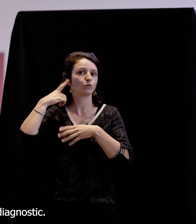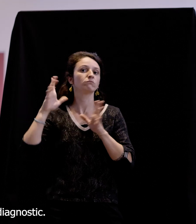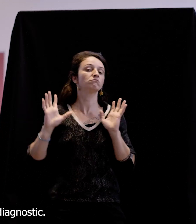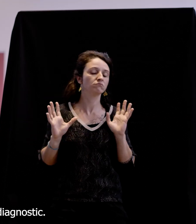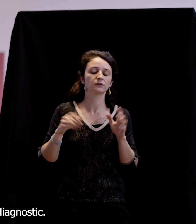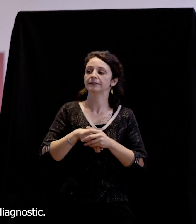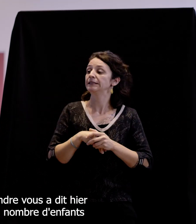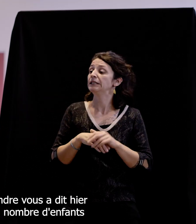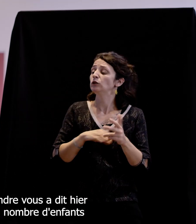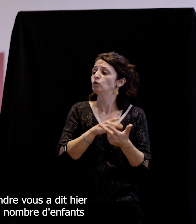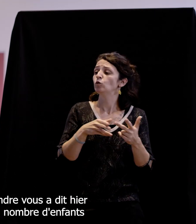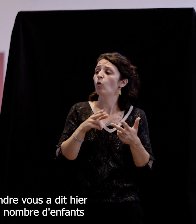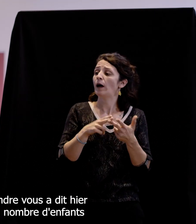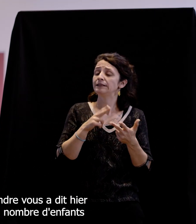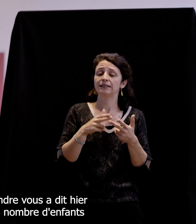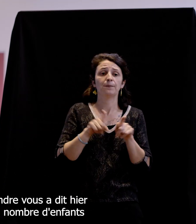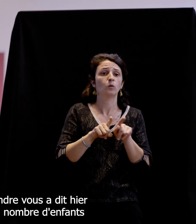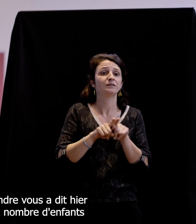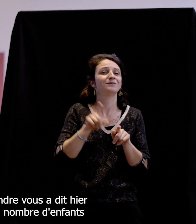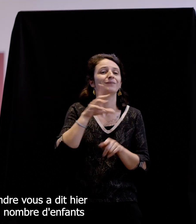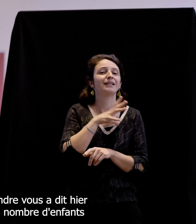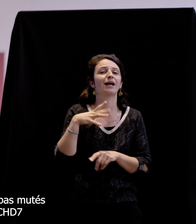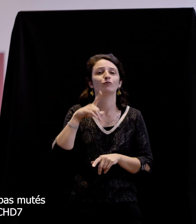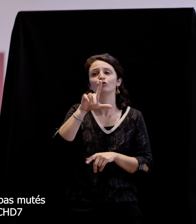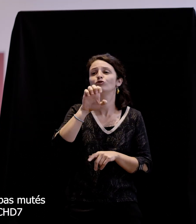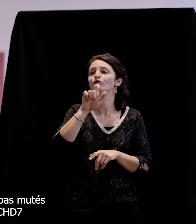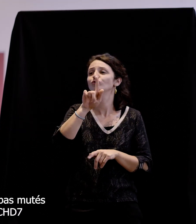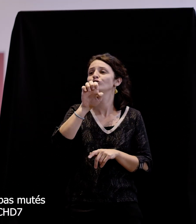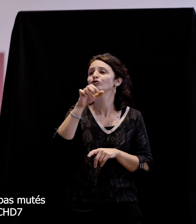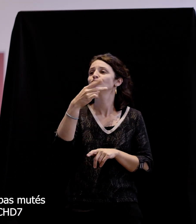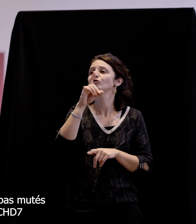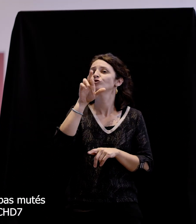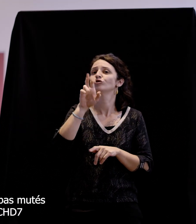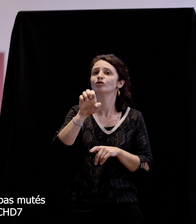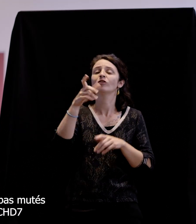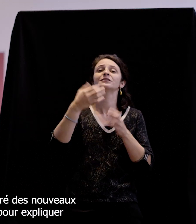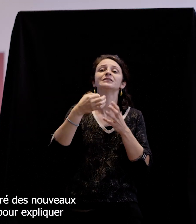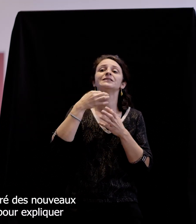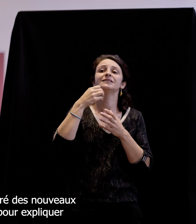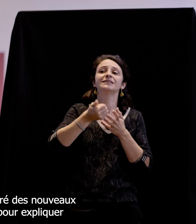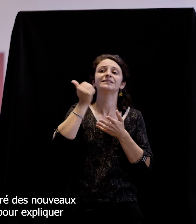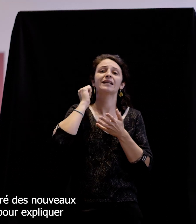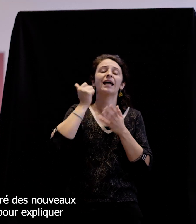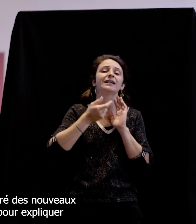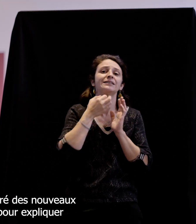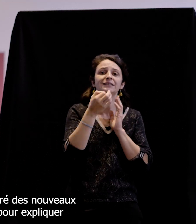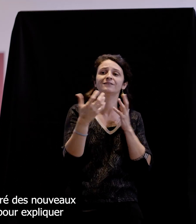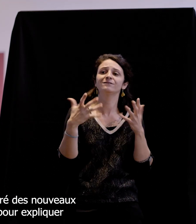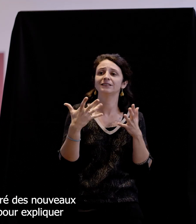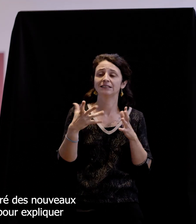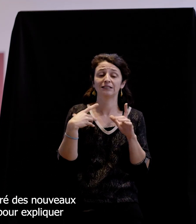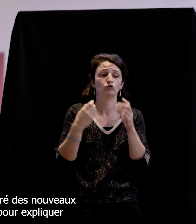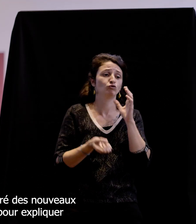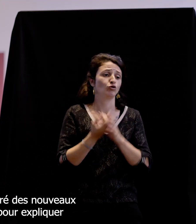moins, c'est pour le diagnostic. C'est que Marine Legendre vous a dit hier qu'il y avait un certain nombre d'enfants qui n'étaient pas mutés dans le CHD7. Et donc, ils ont montré des nouveaux